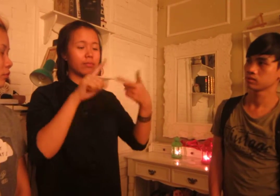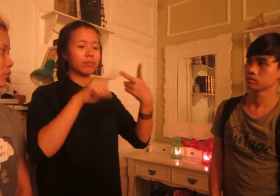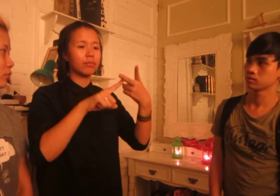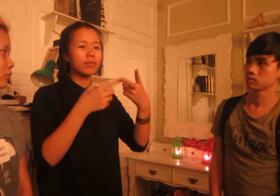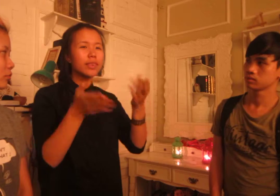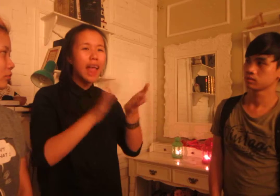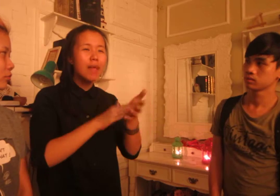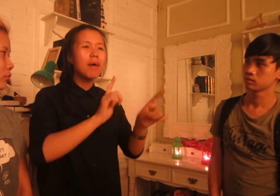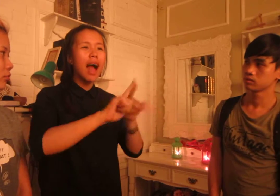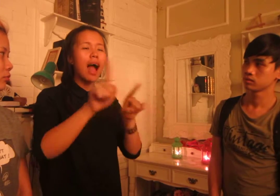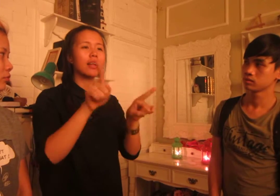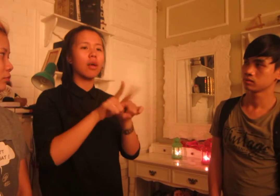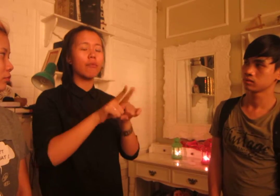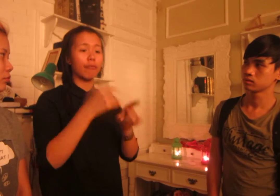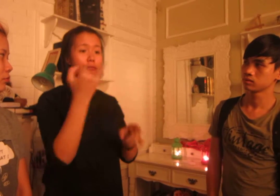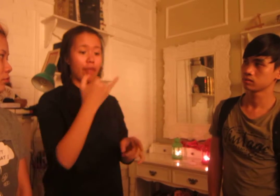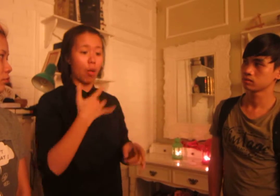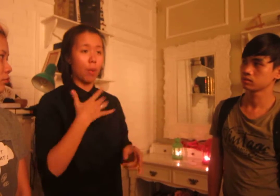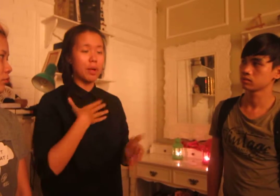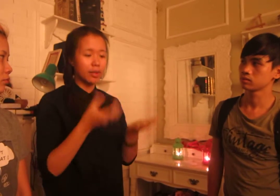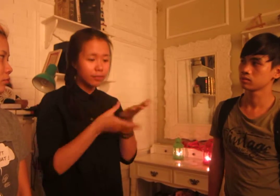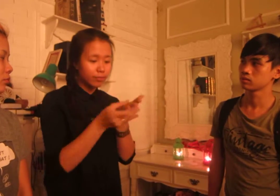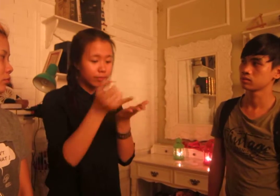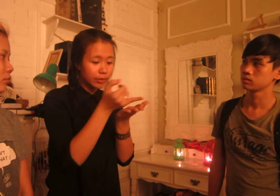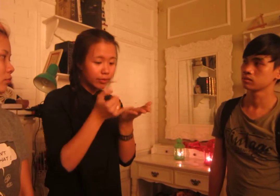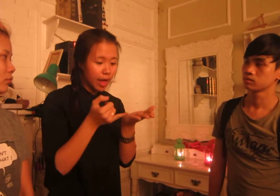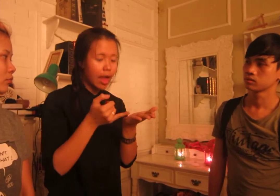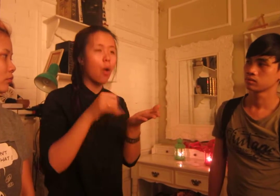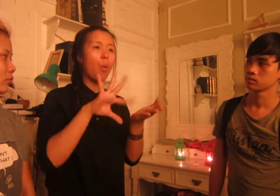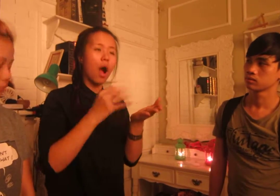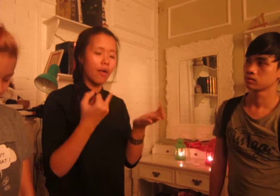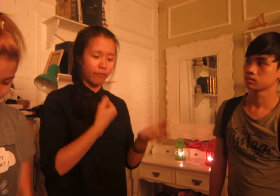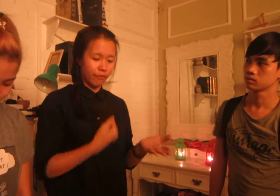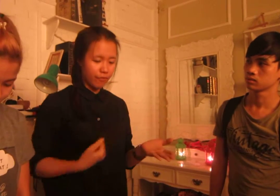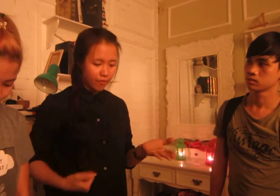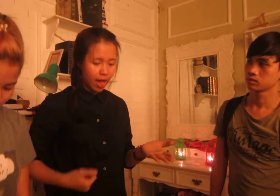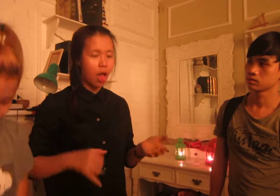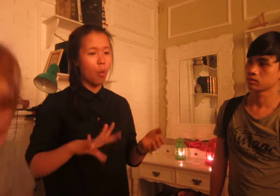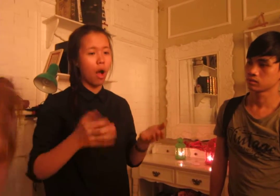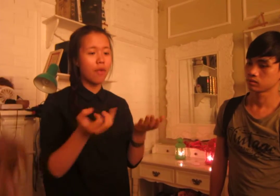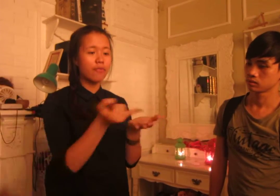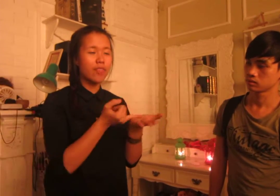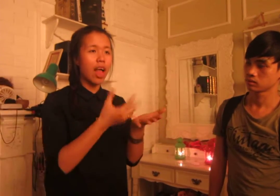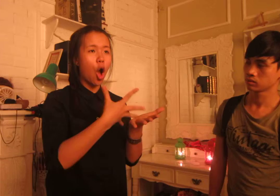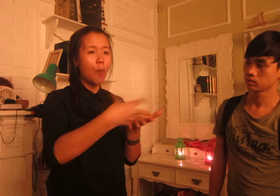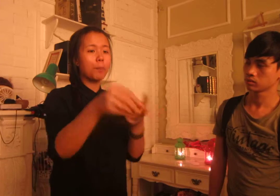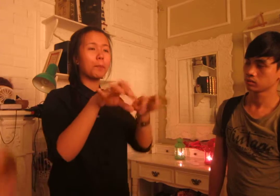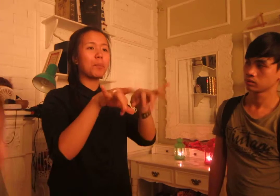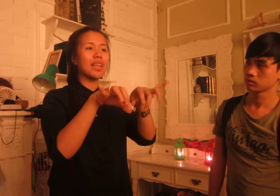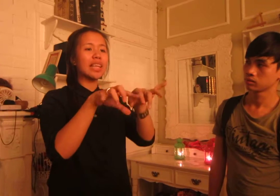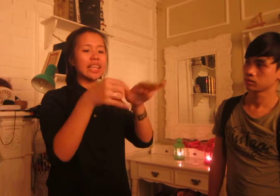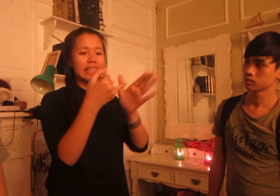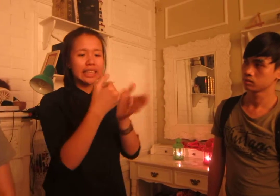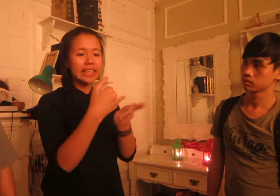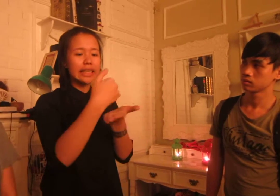có thể in áo, vẽ lên các sản phẩm, tới sản phẩm nó rất là đặc biệt và có thể bán